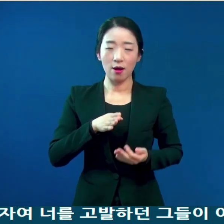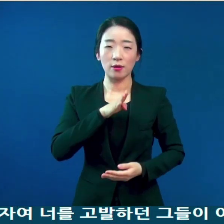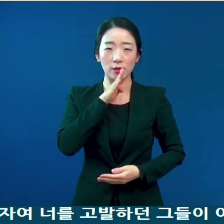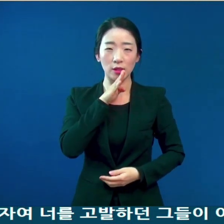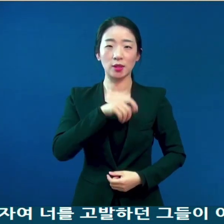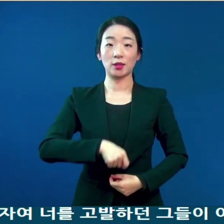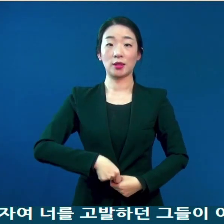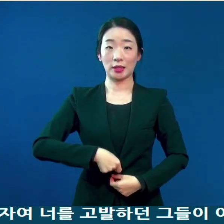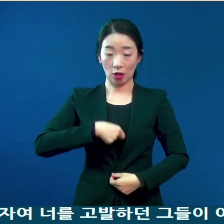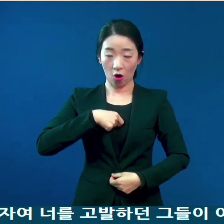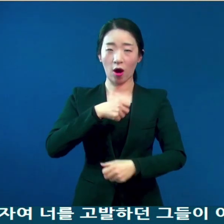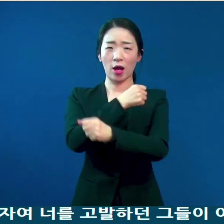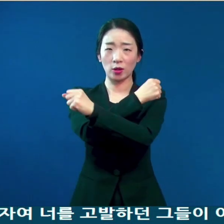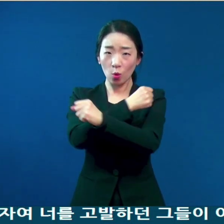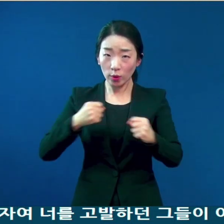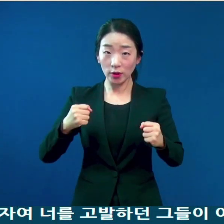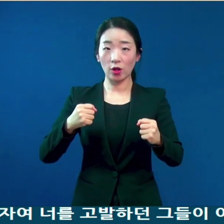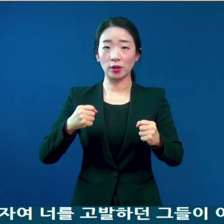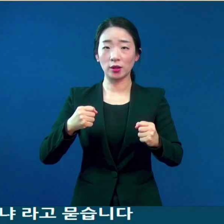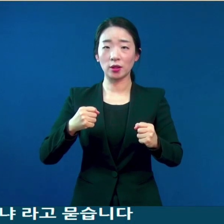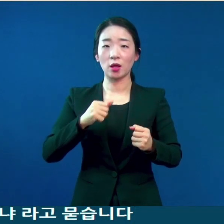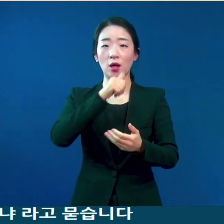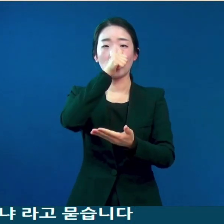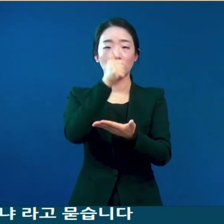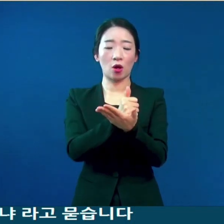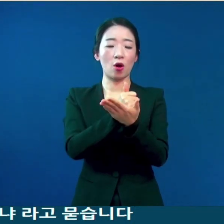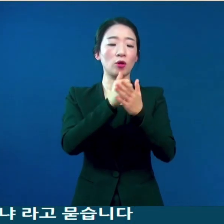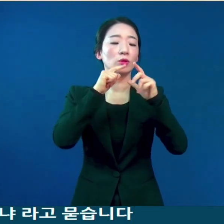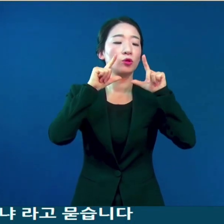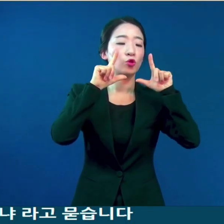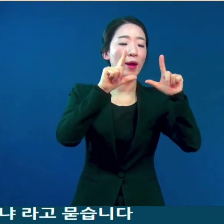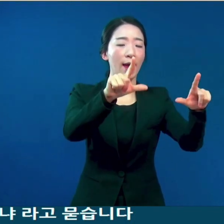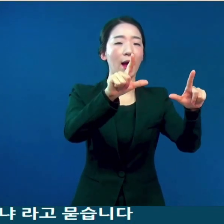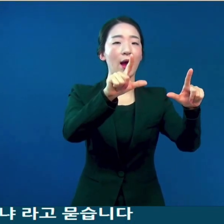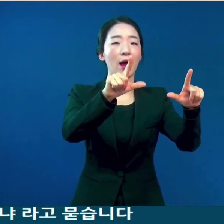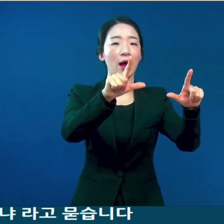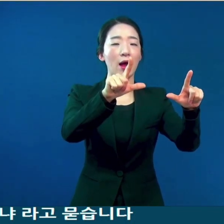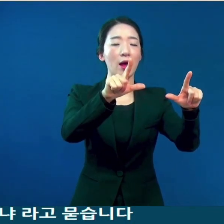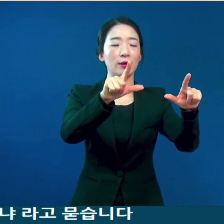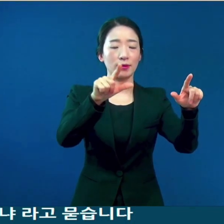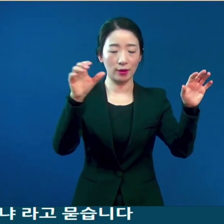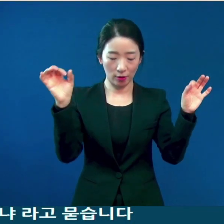용서는 정죄하는 자가 없어지는 것이다 라고 가르쳐줍니다.